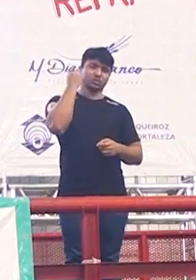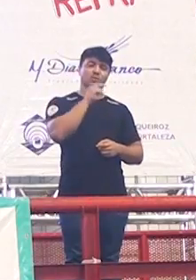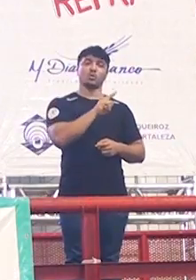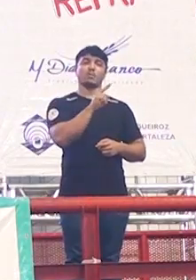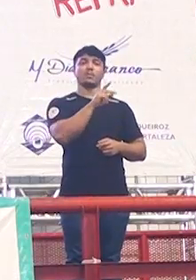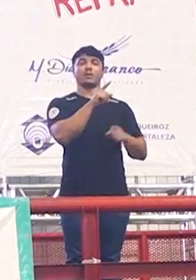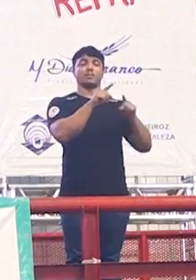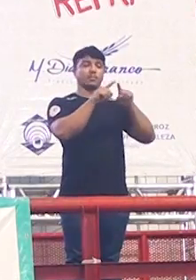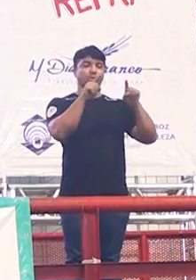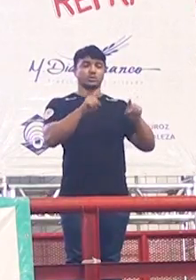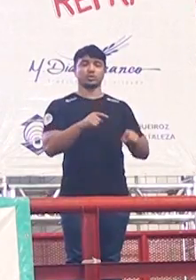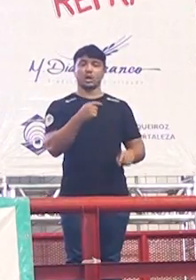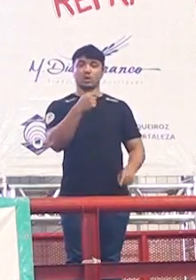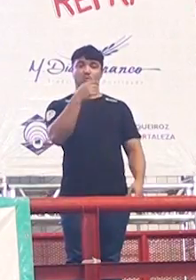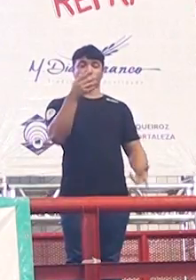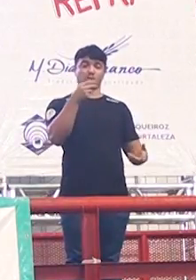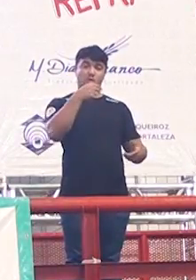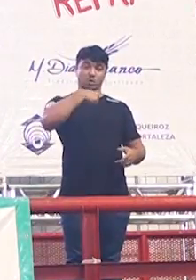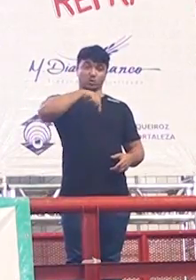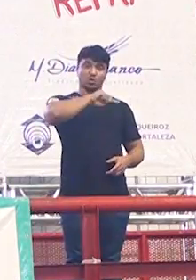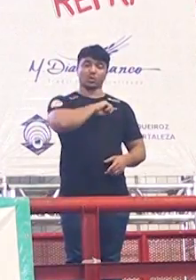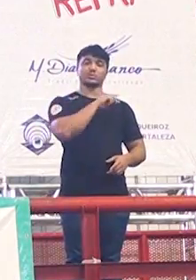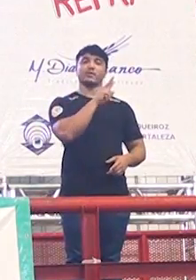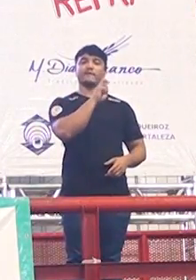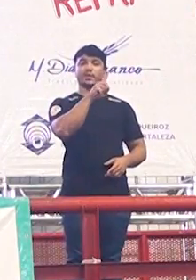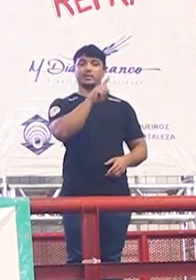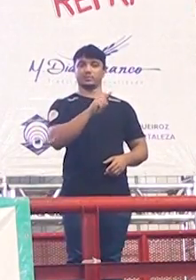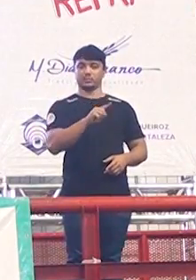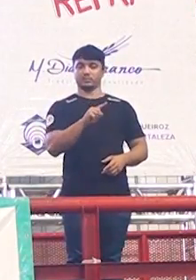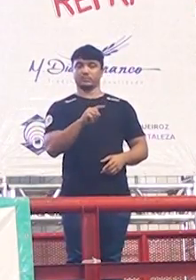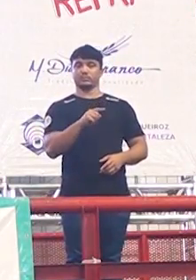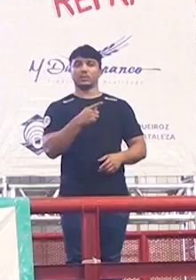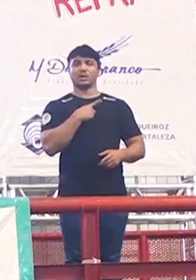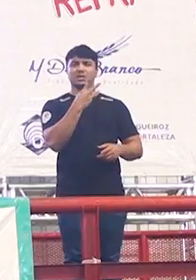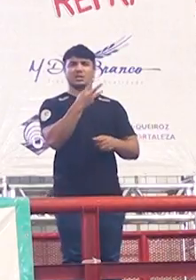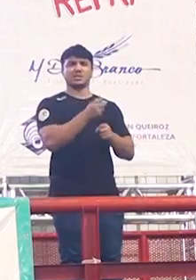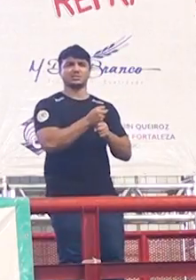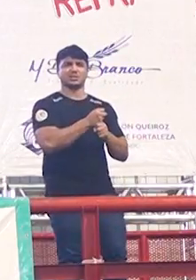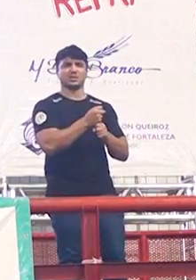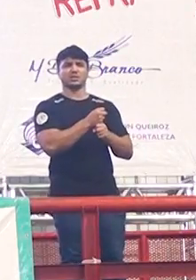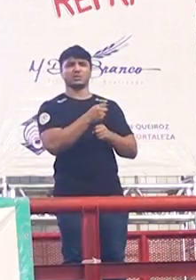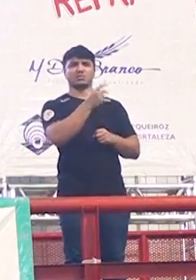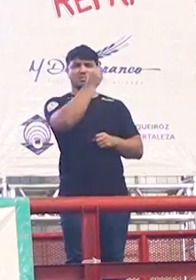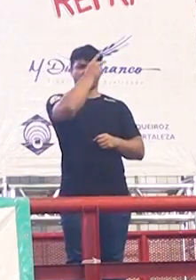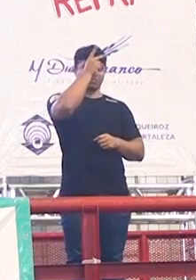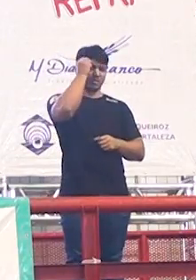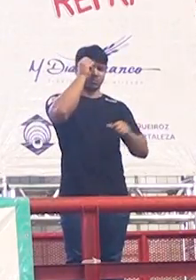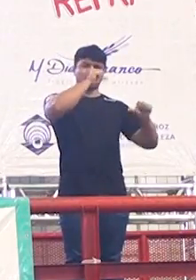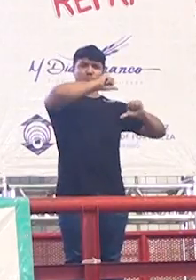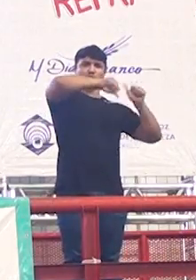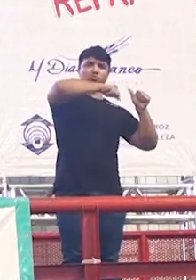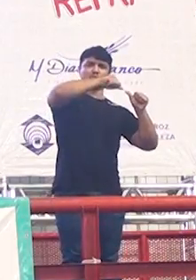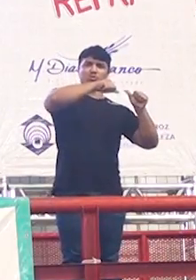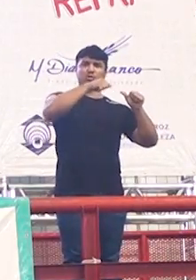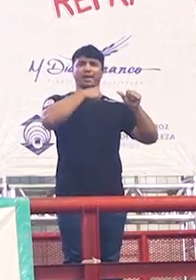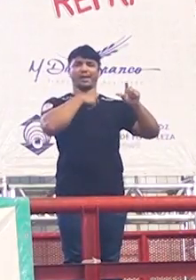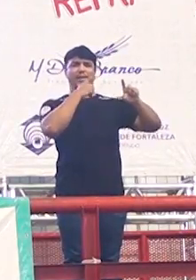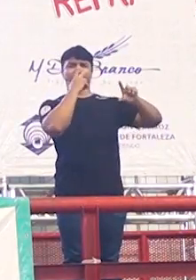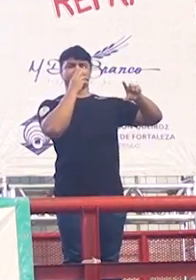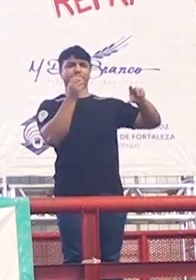chamado Projeto Nossa Vez. E o projeto durou uns 3 anos só, mudou o prefeito, aí mudou a gestão, a